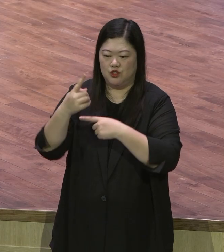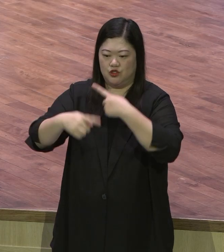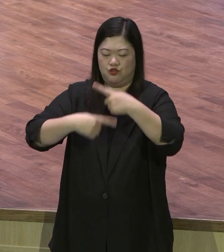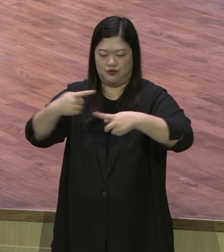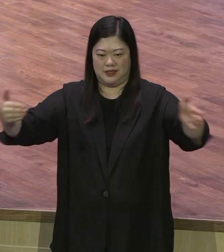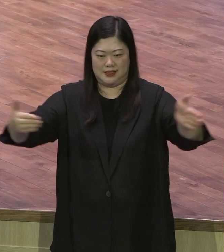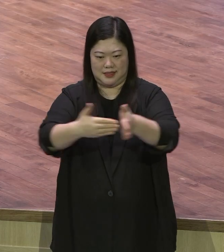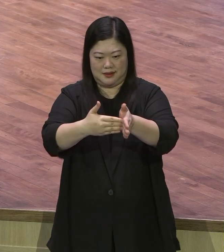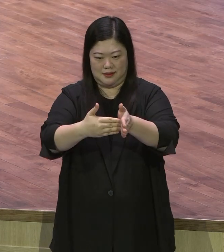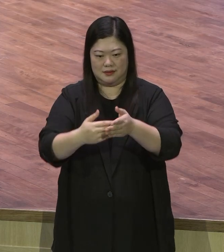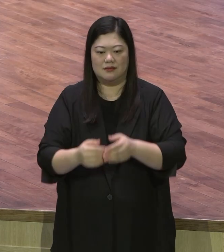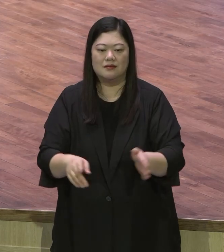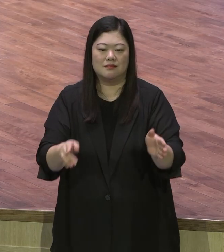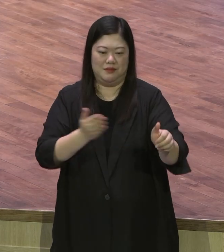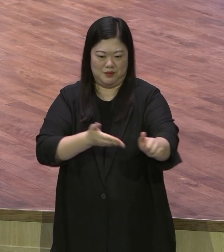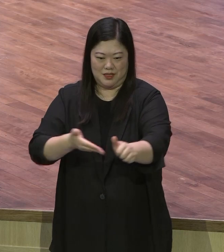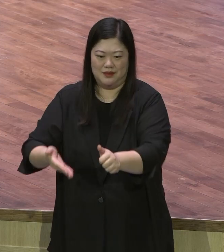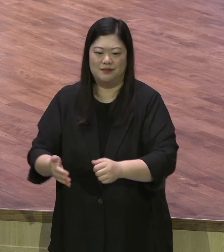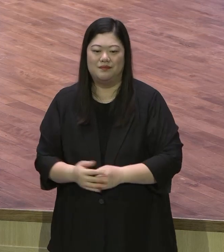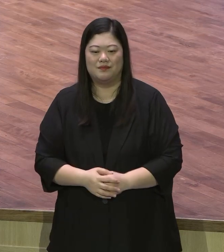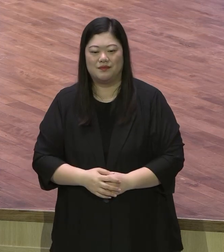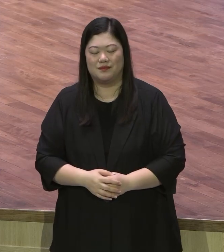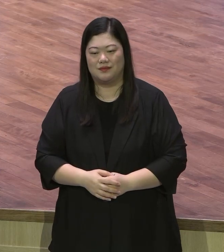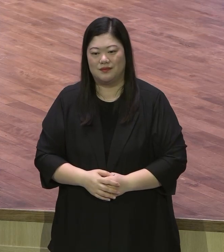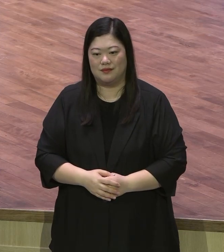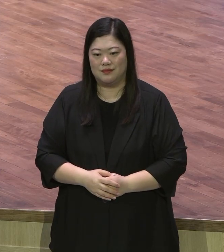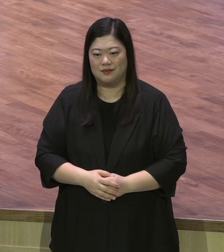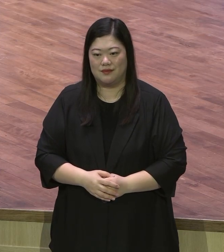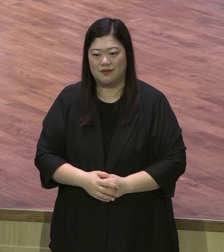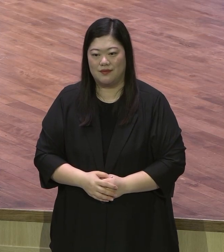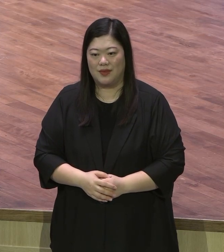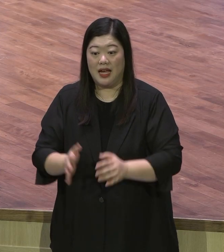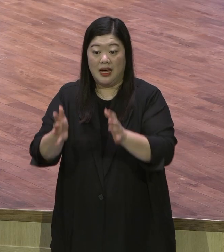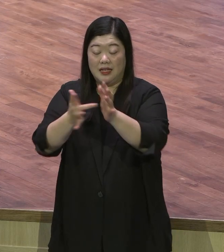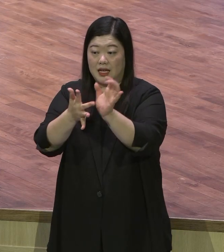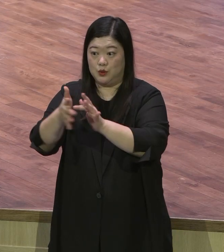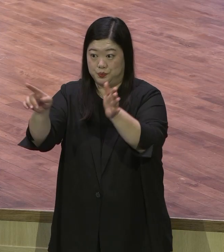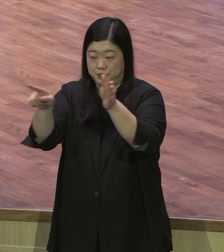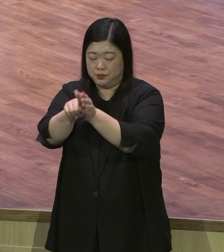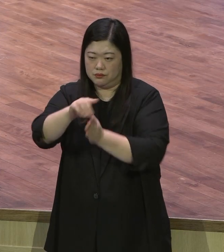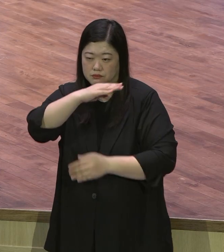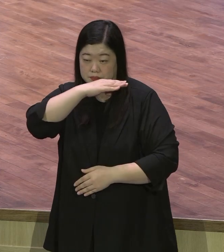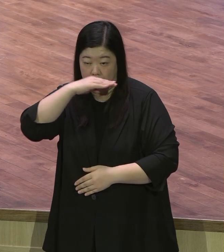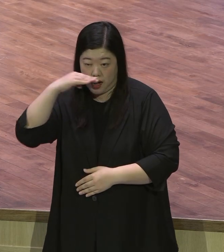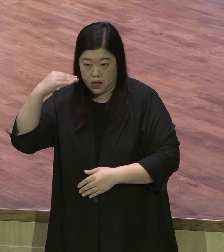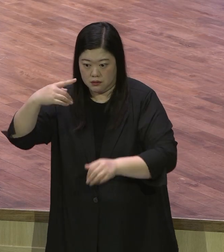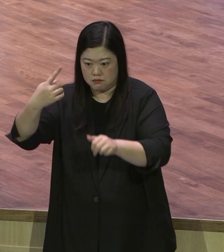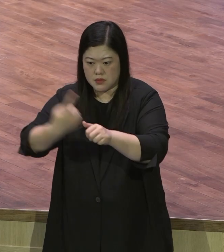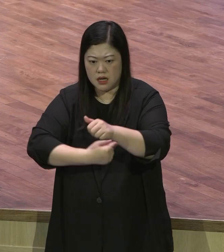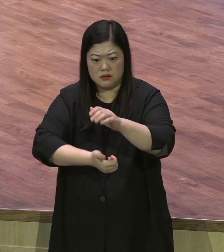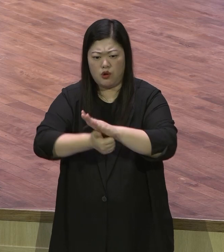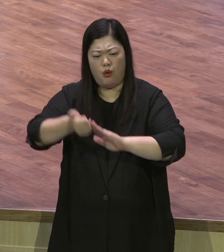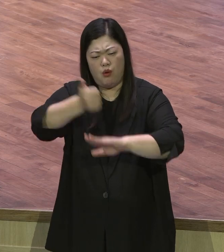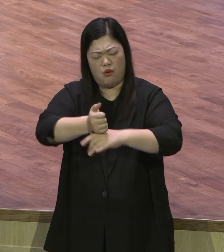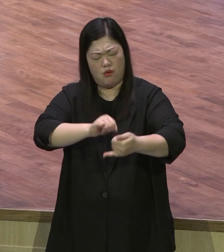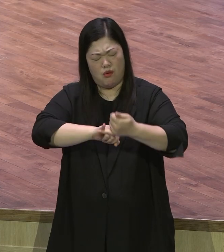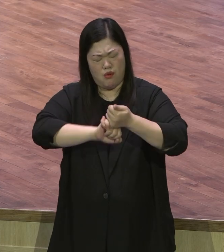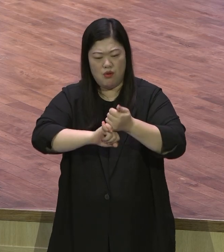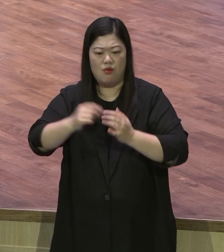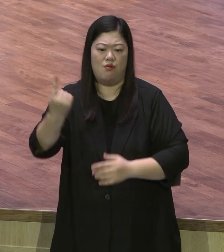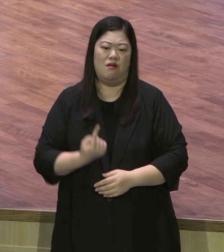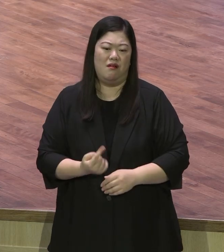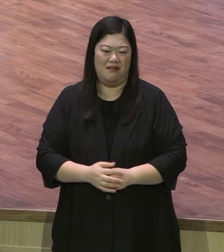믿으시길 바랍니다. 그래서 예수를 잘 믿는 언약 속에 있는, 깨어있는 여러분들은 성공할 수밖에 없어요.